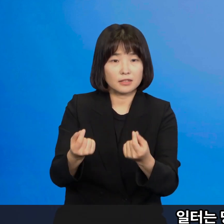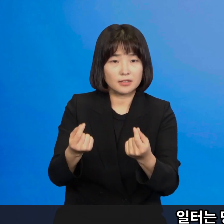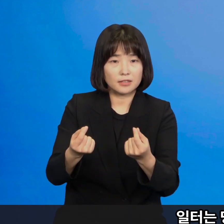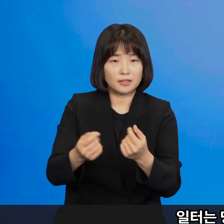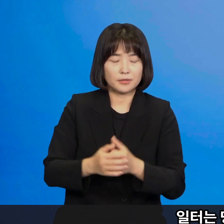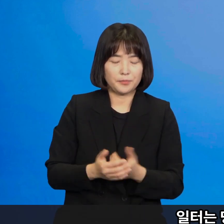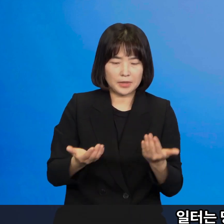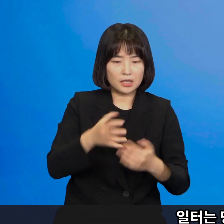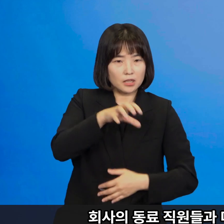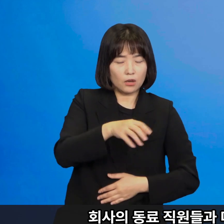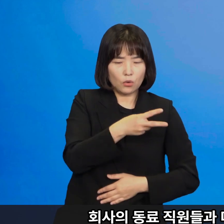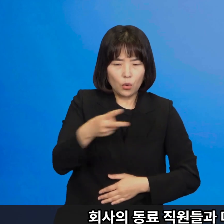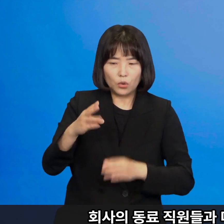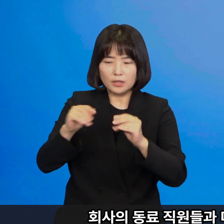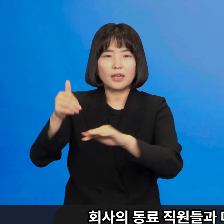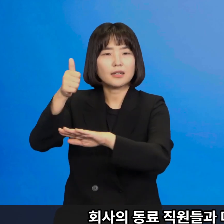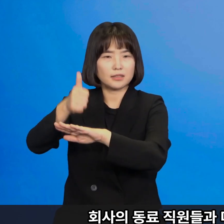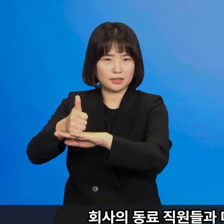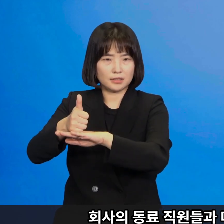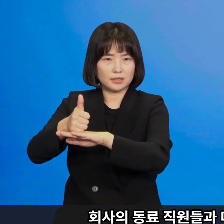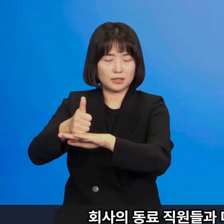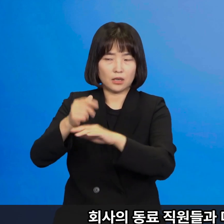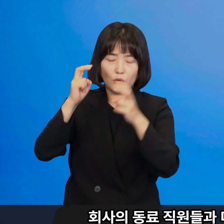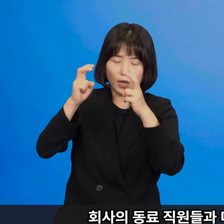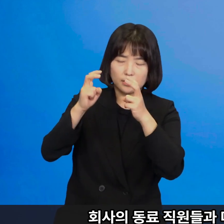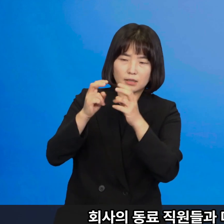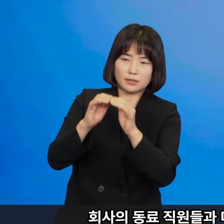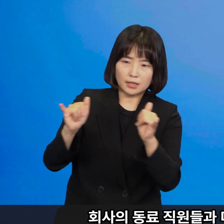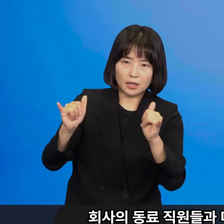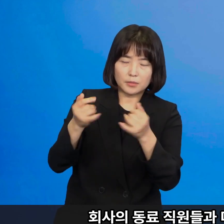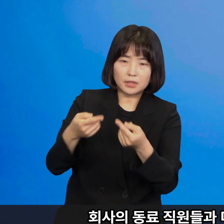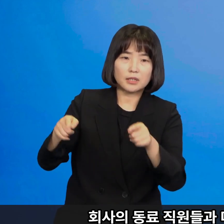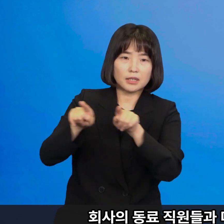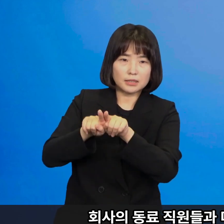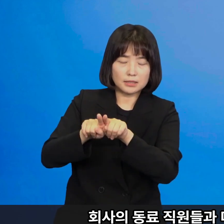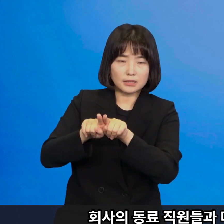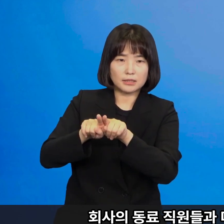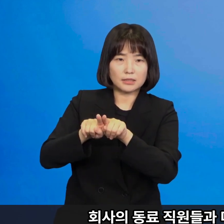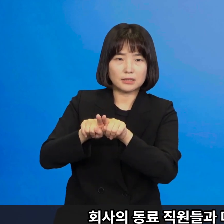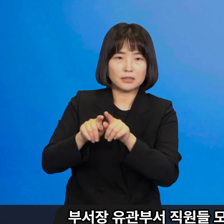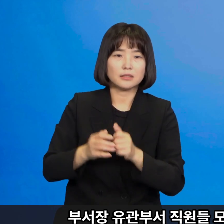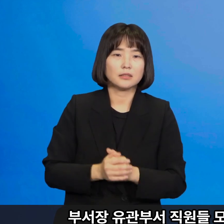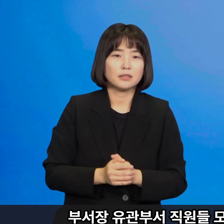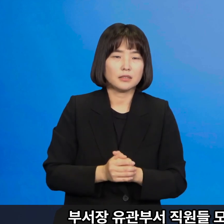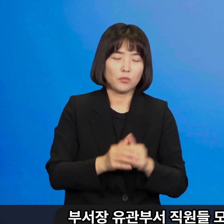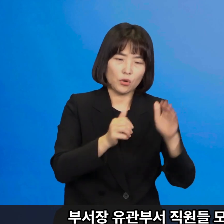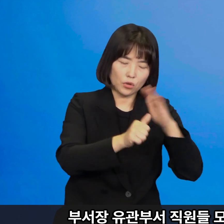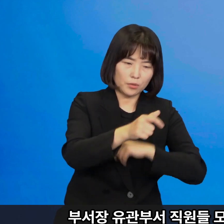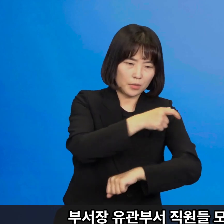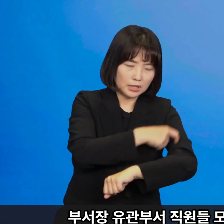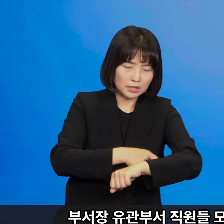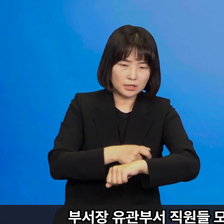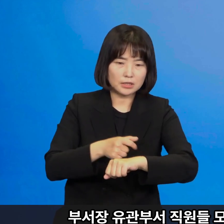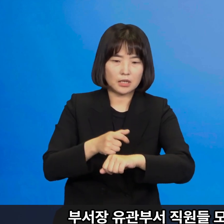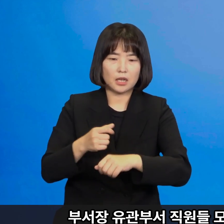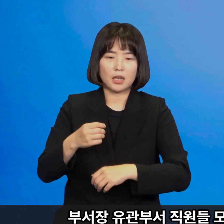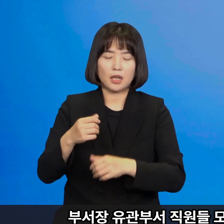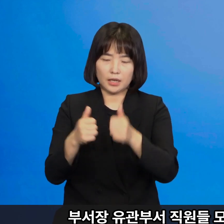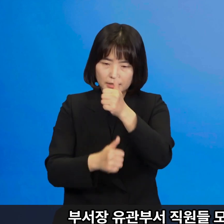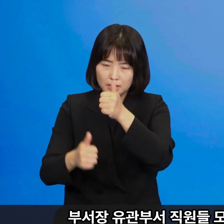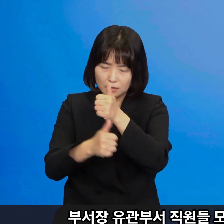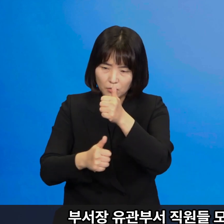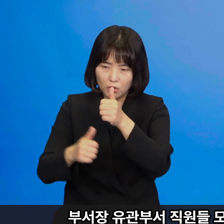일터는 땅끝입니다. 회사의 동료 직원들과 더불어 대표이사, 임원분들, 부서장, 유관부서